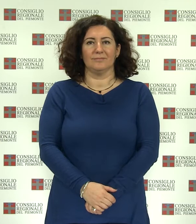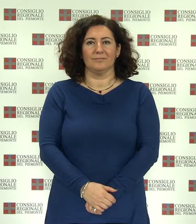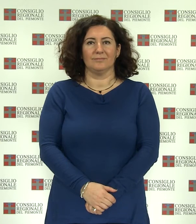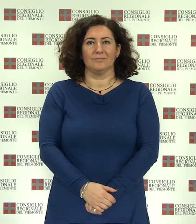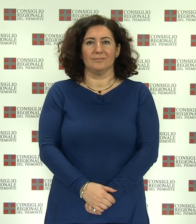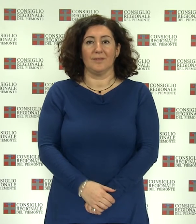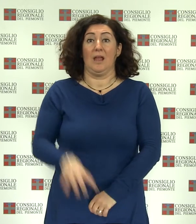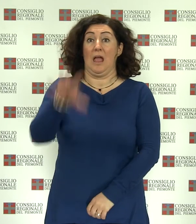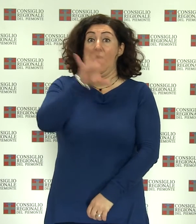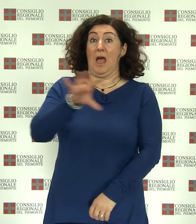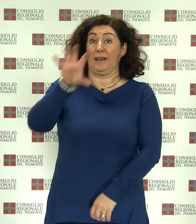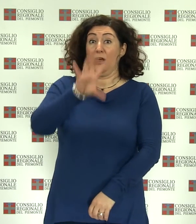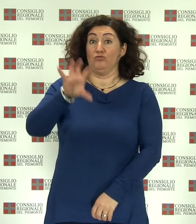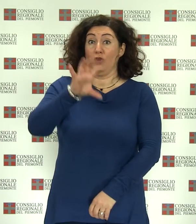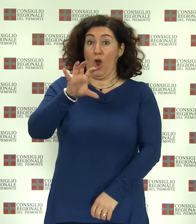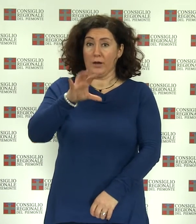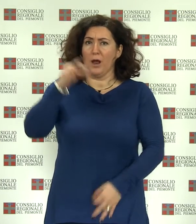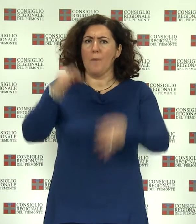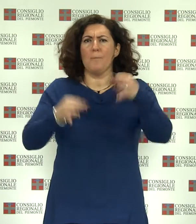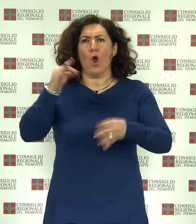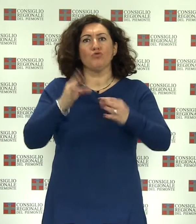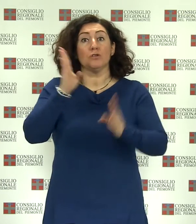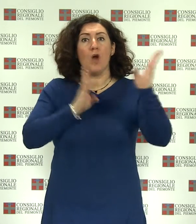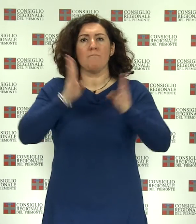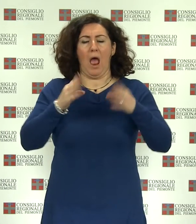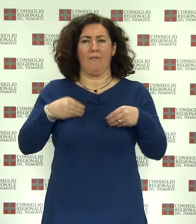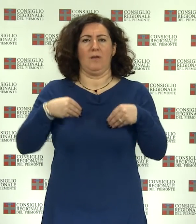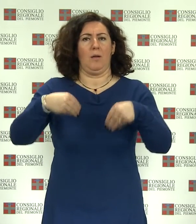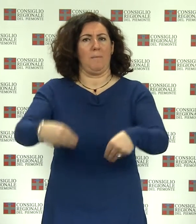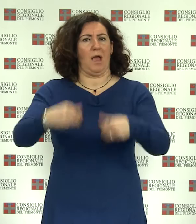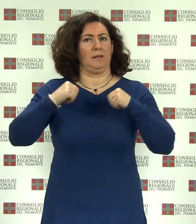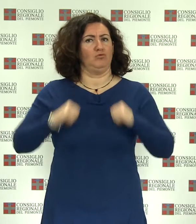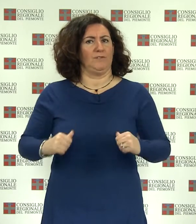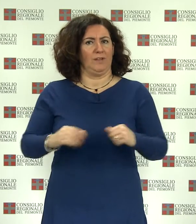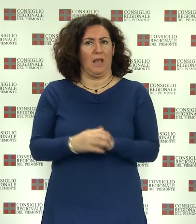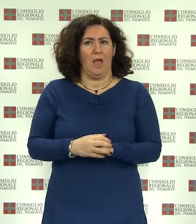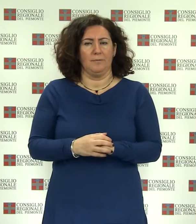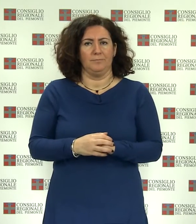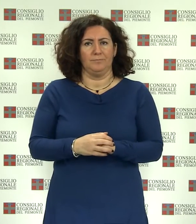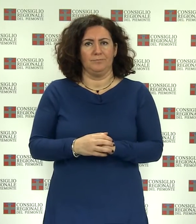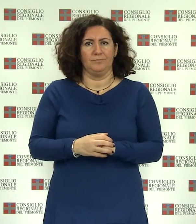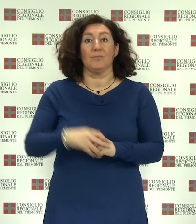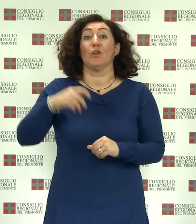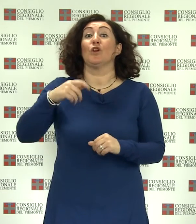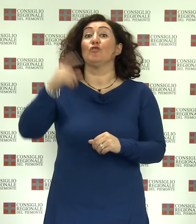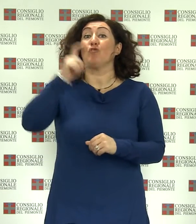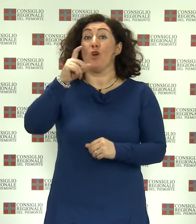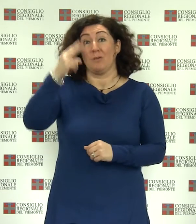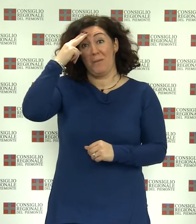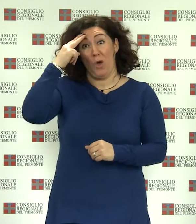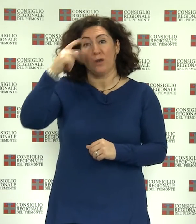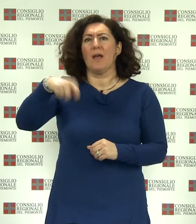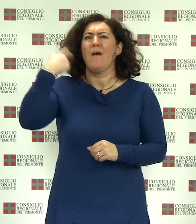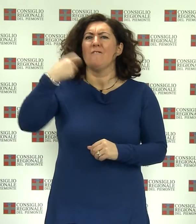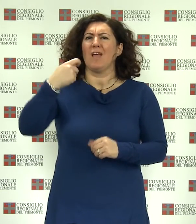Regione, parte civile nei processi per mafia. Giorno della memoria, un film per le scuole. A casa Ugi, il ricavato